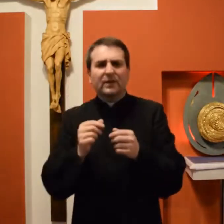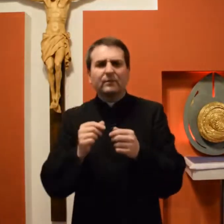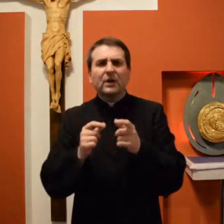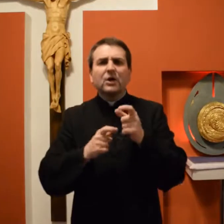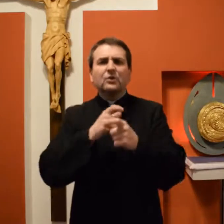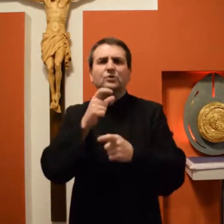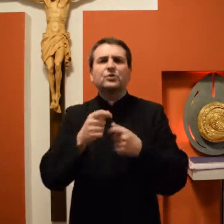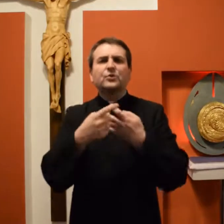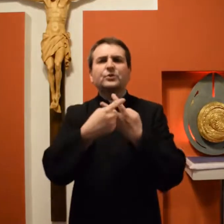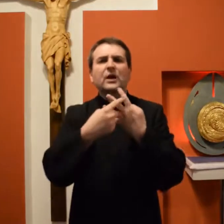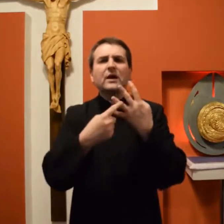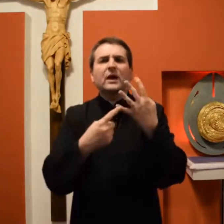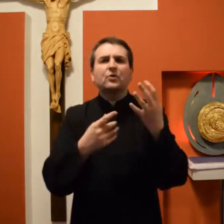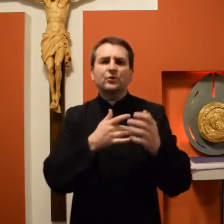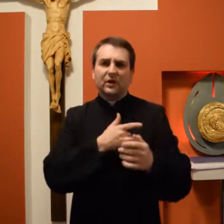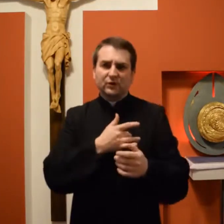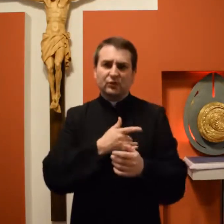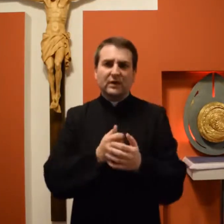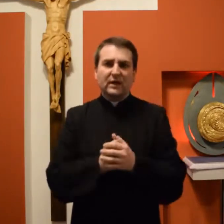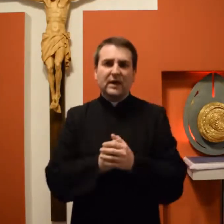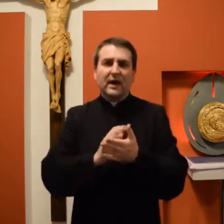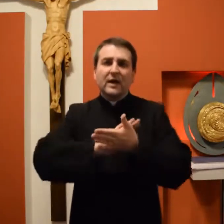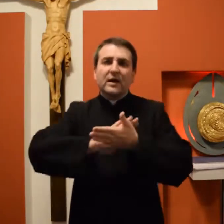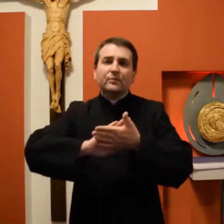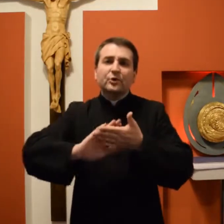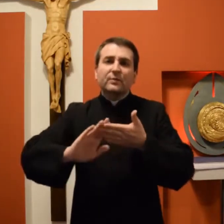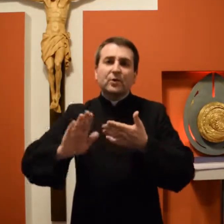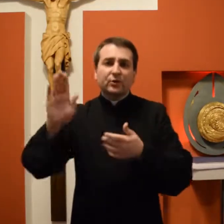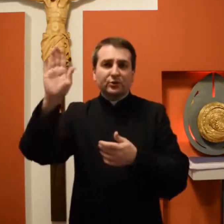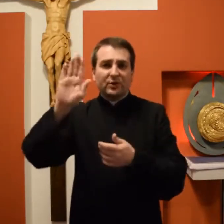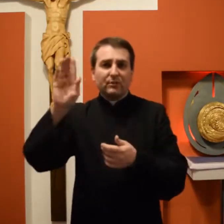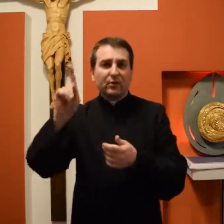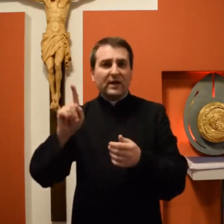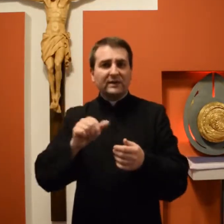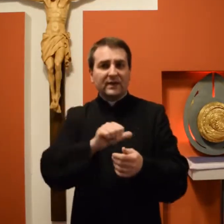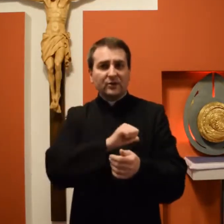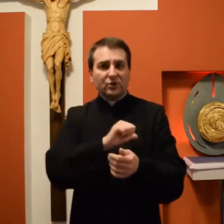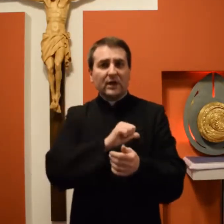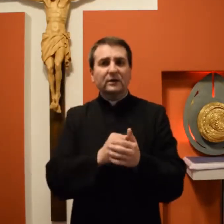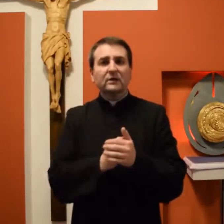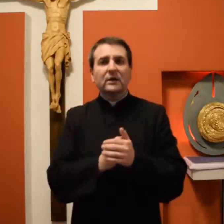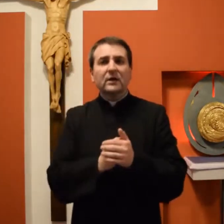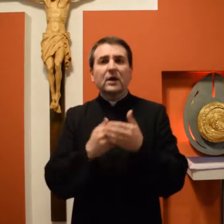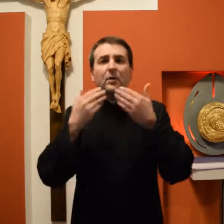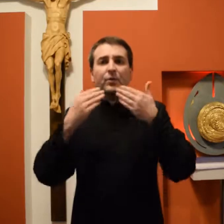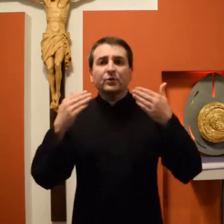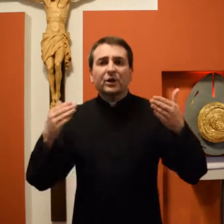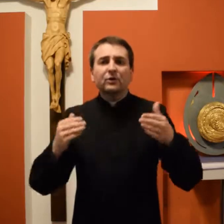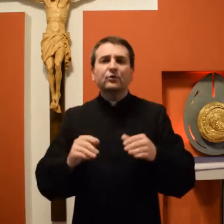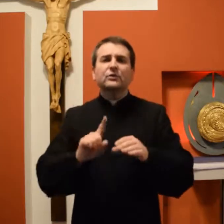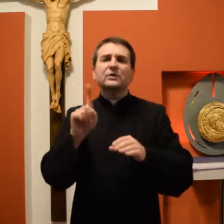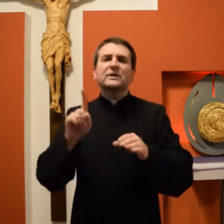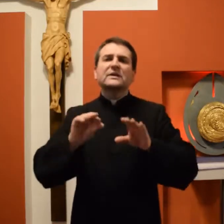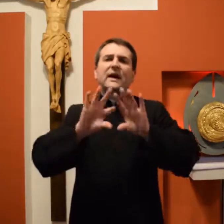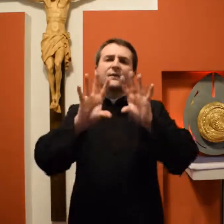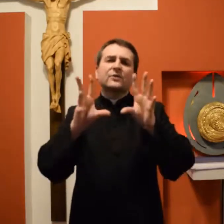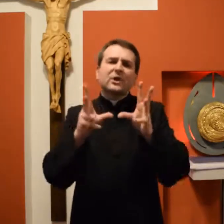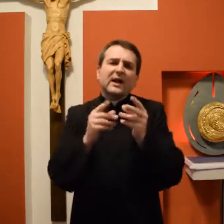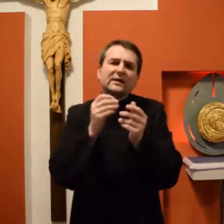spaniem, zróbcie rachunek sumienia, przeproście Boga za grzechy, podziękujcie za